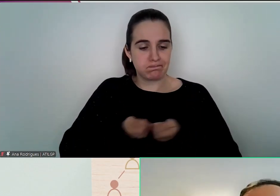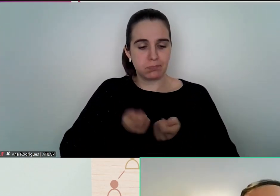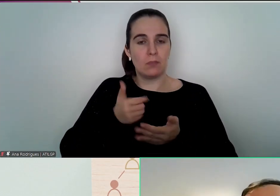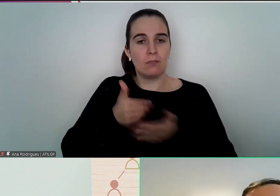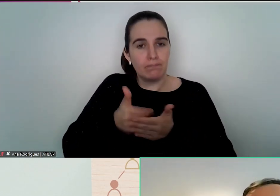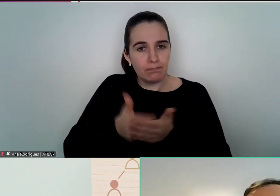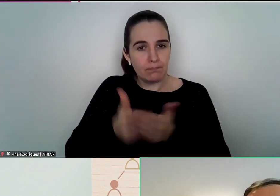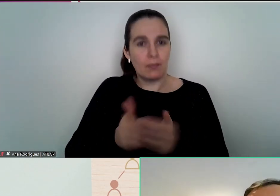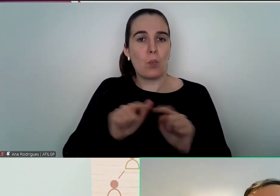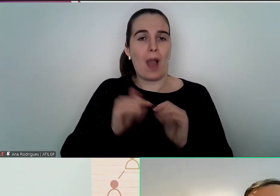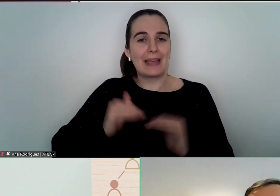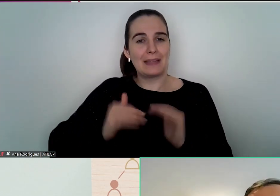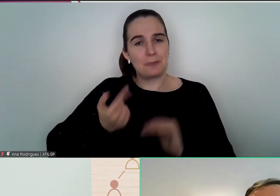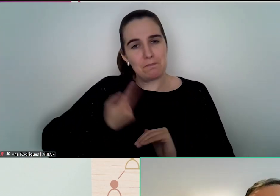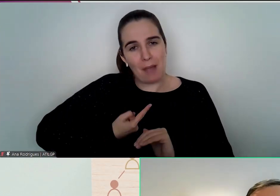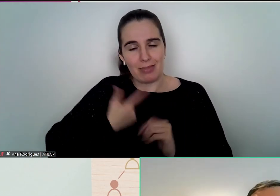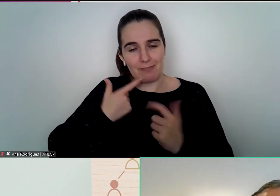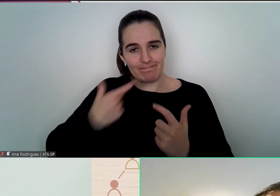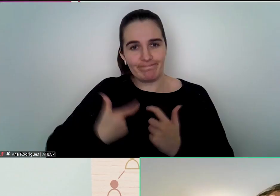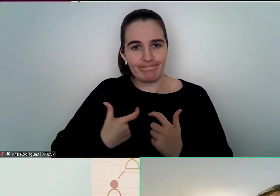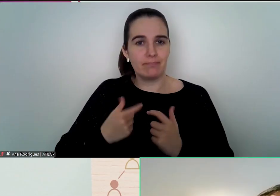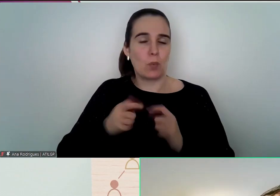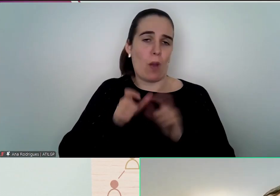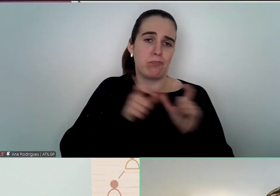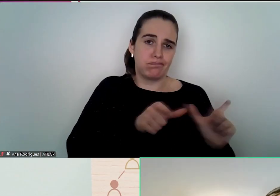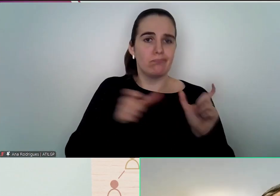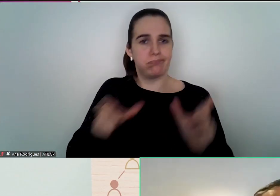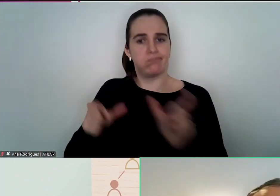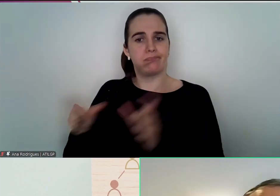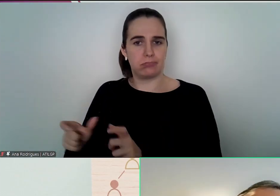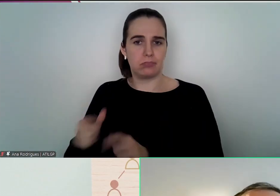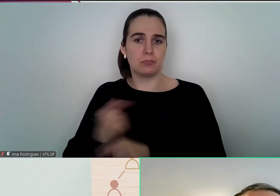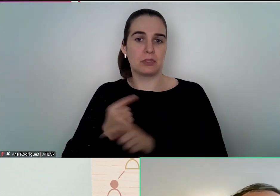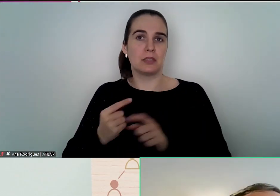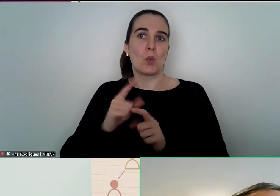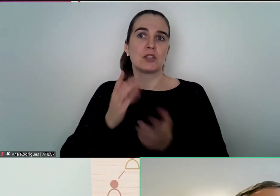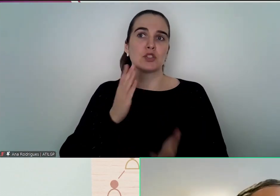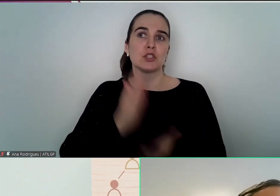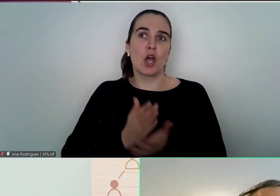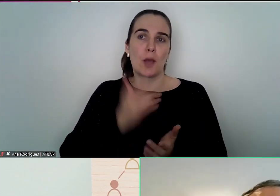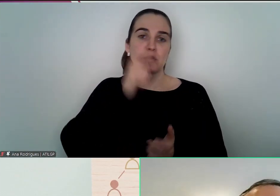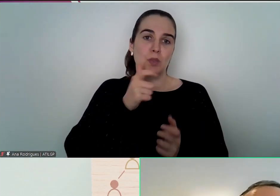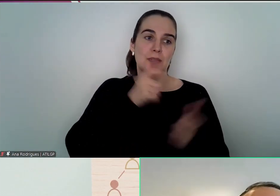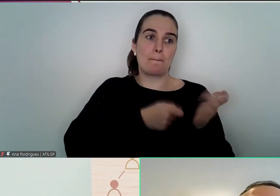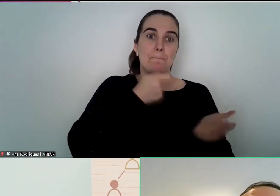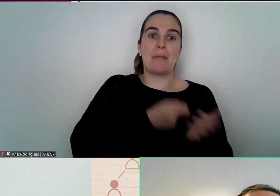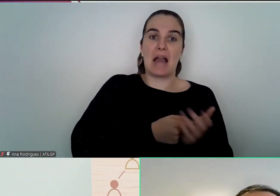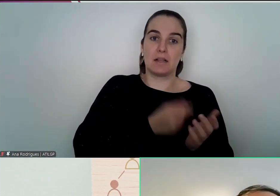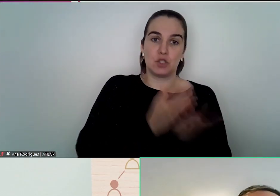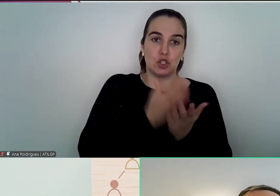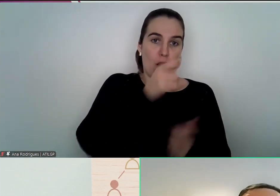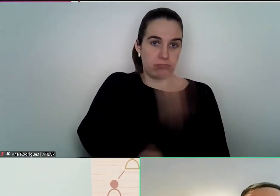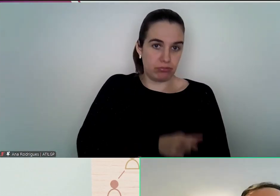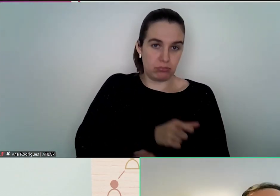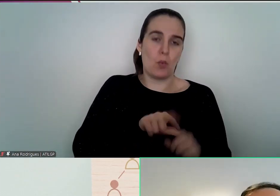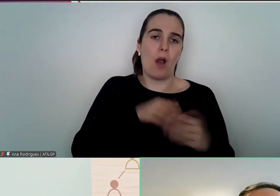algum equilíbrio no sentido de, bom, não colocar os custos todos do lado do cidadão, porque isso seria claramente um